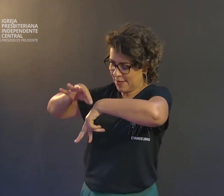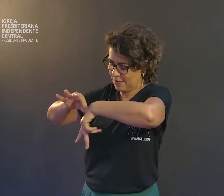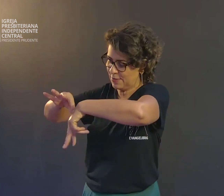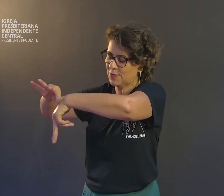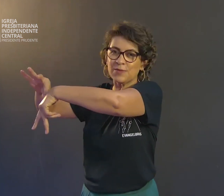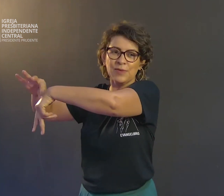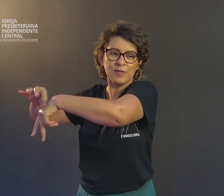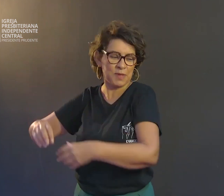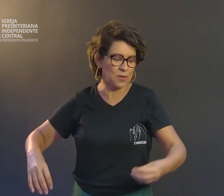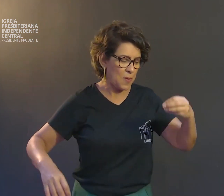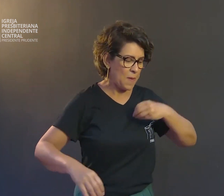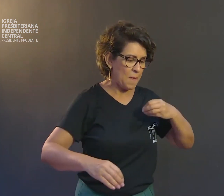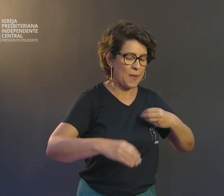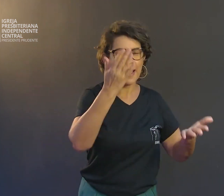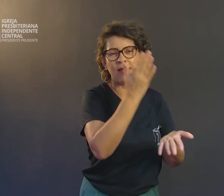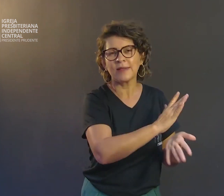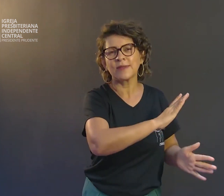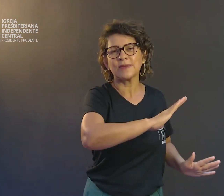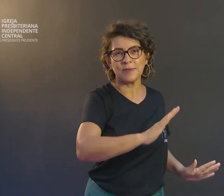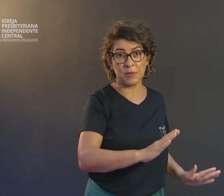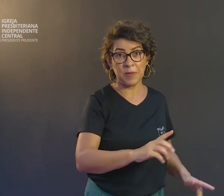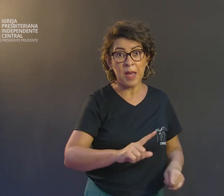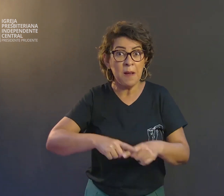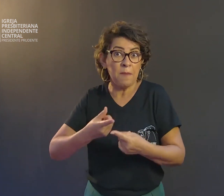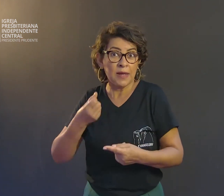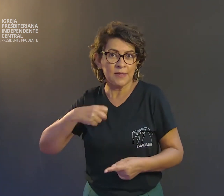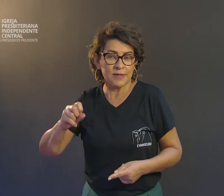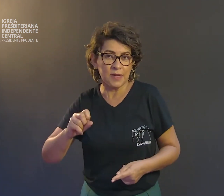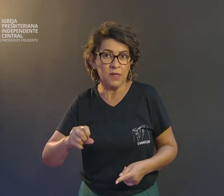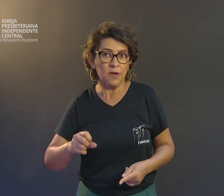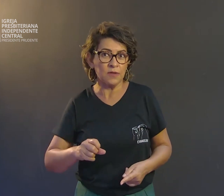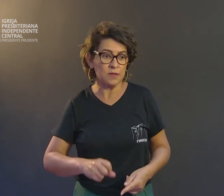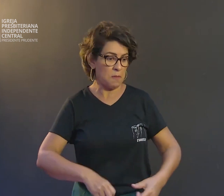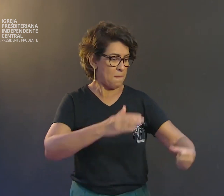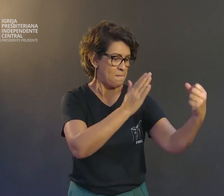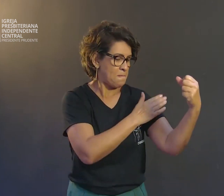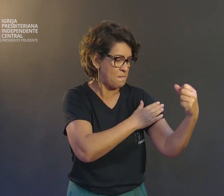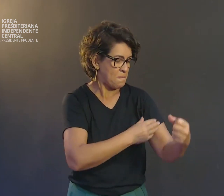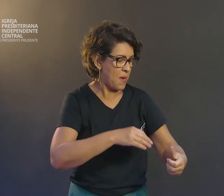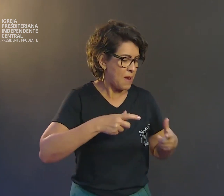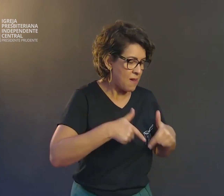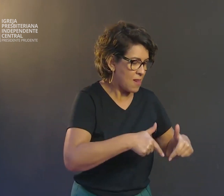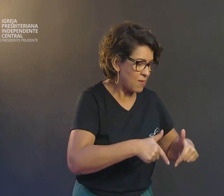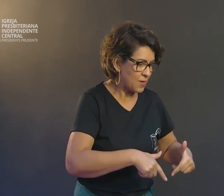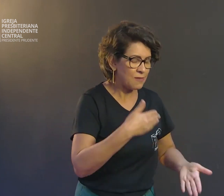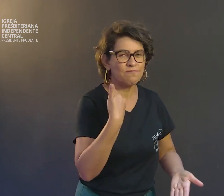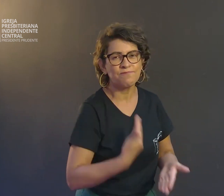se tentarmos vencê-la com as nossas próprias forças, perderemos. Para isso, nossa fé